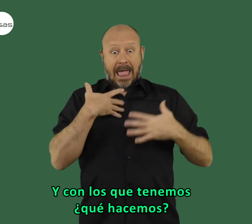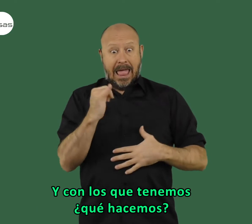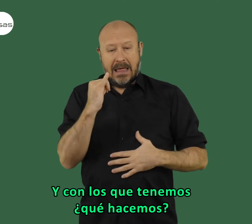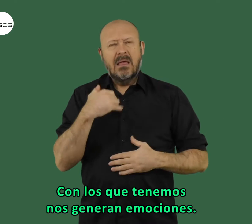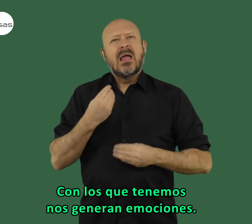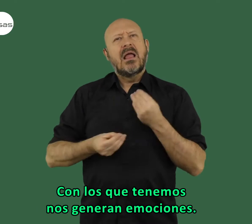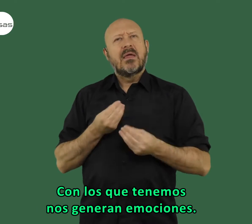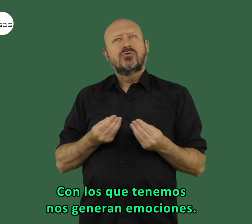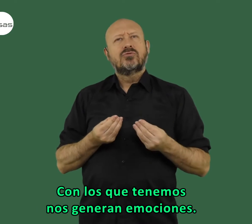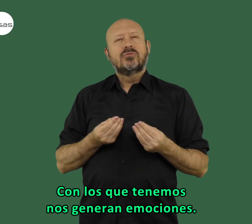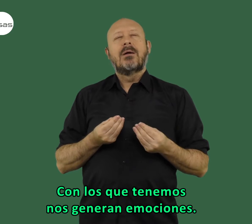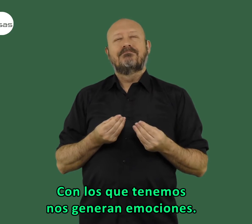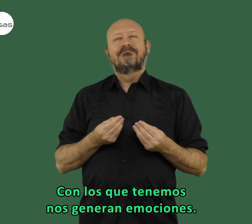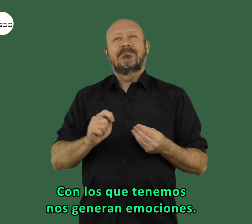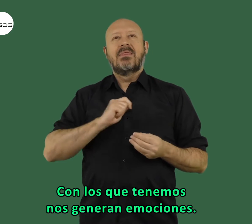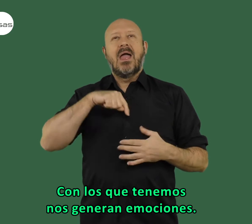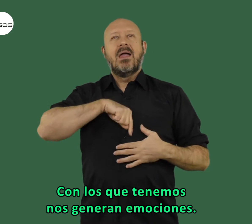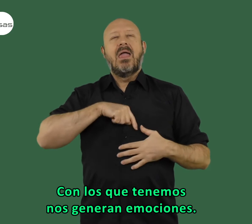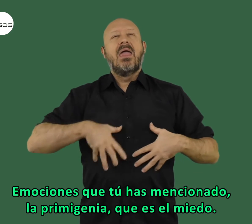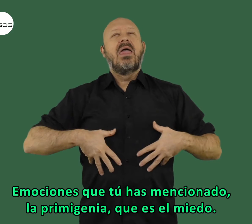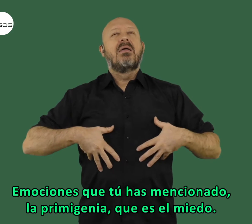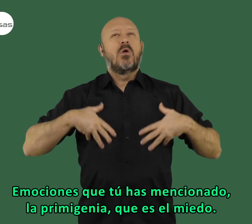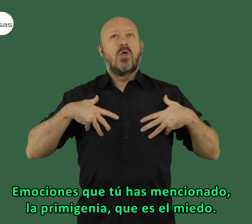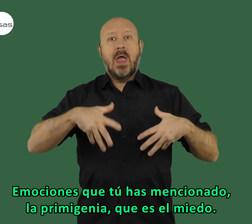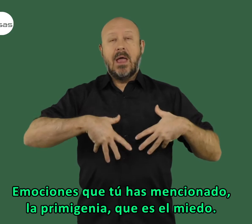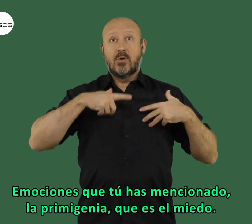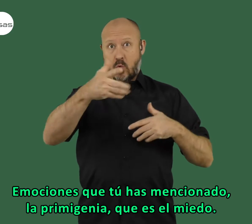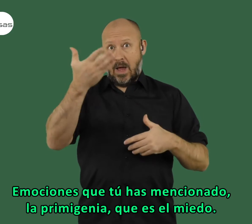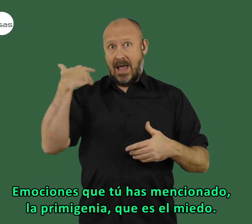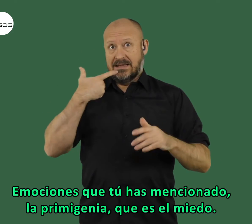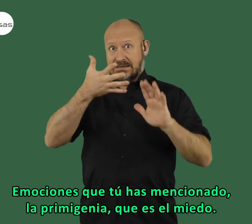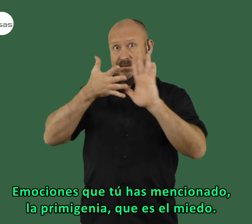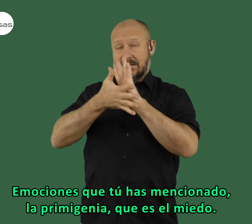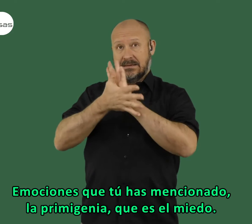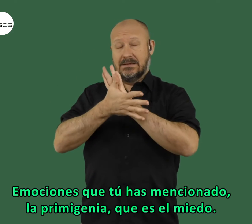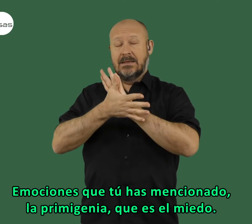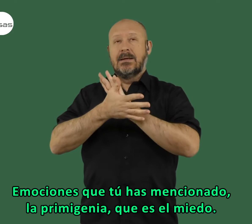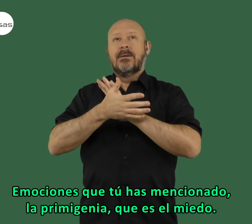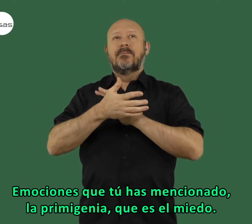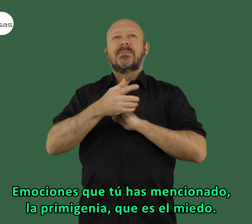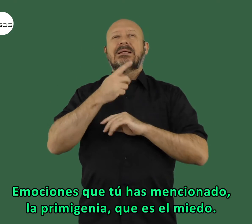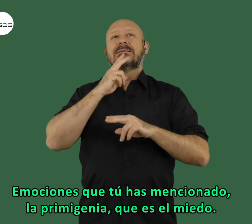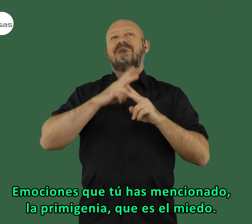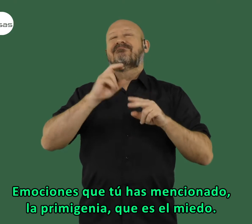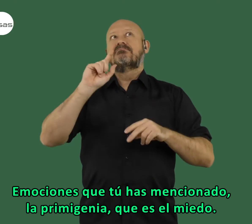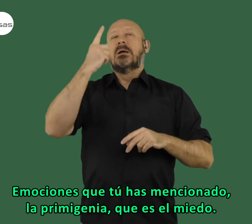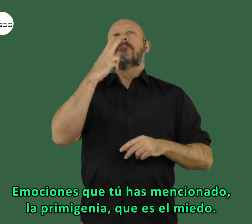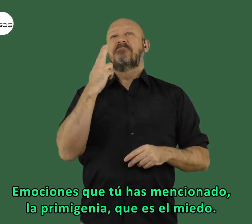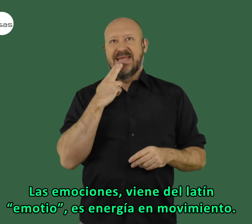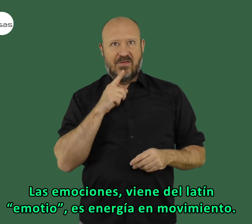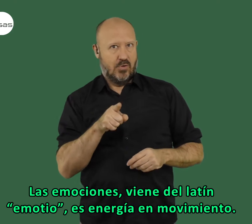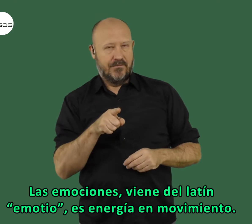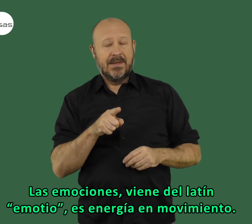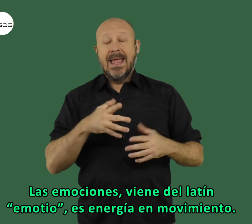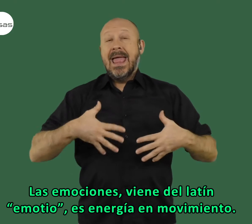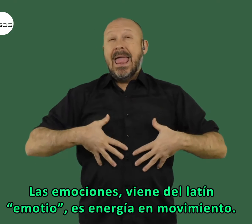¿qué hacemos? Con los que tenemos nos generan emociones. Emociones que tú has mencionado, la primigenia, que es el miedo,